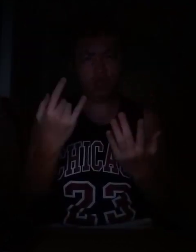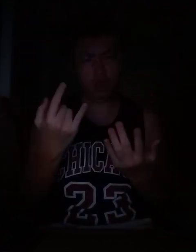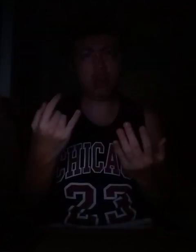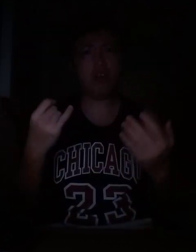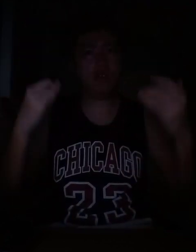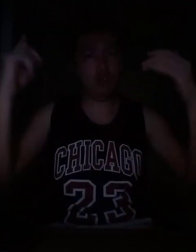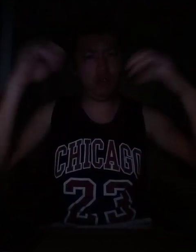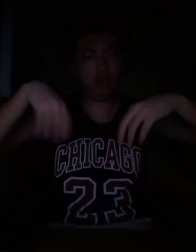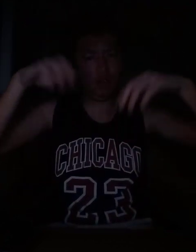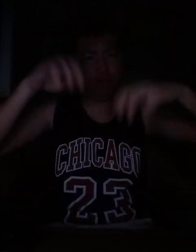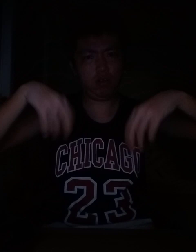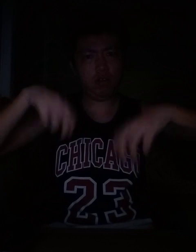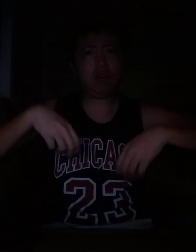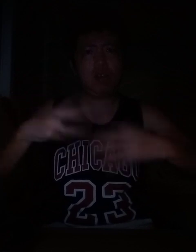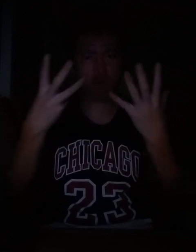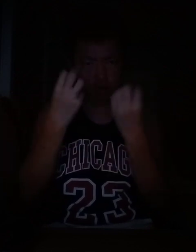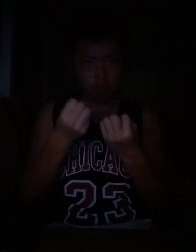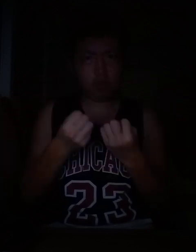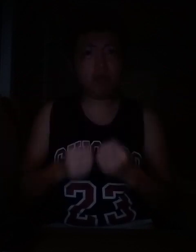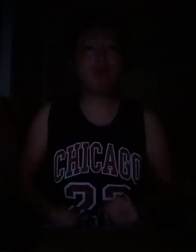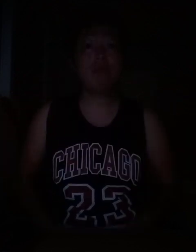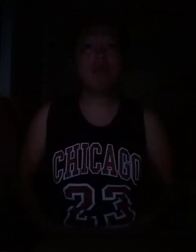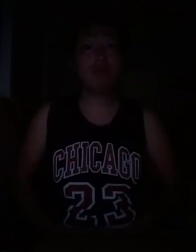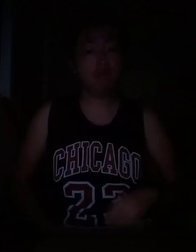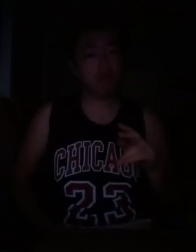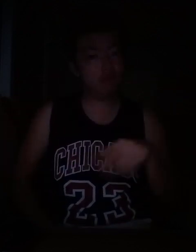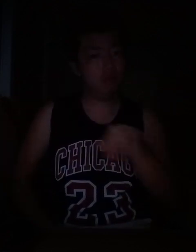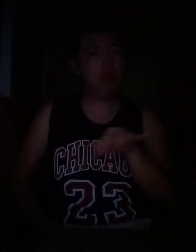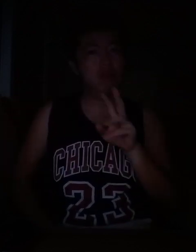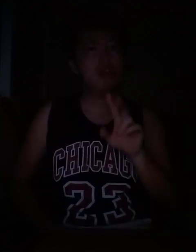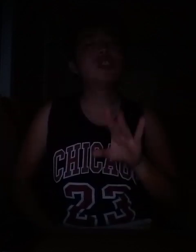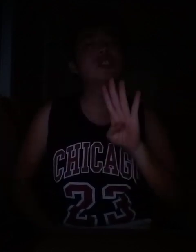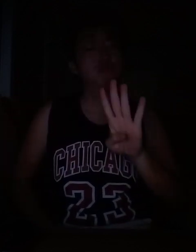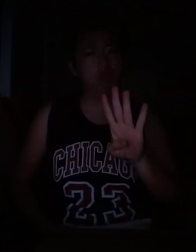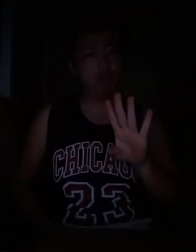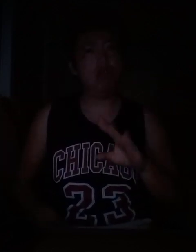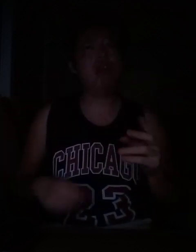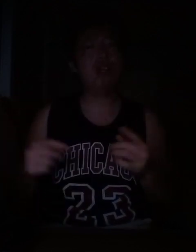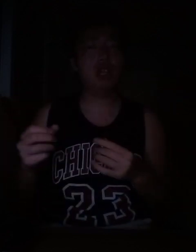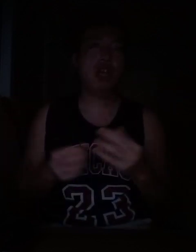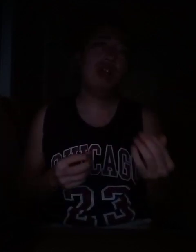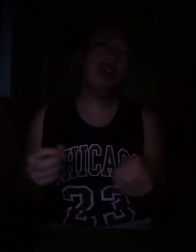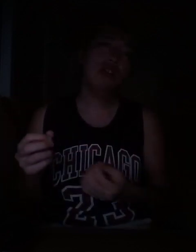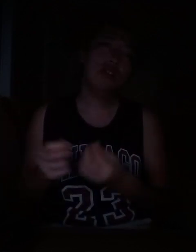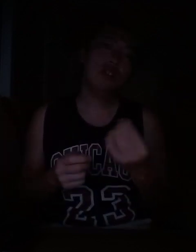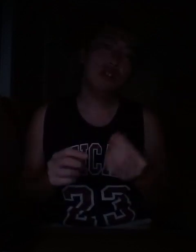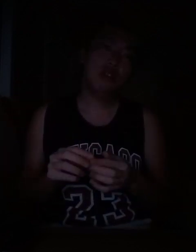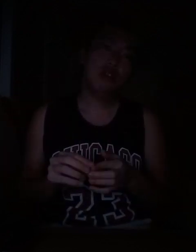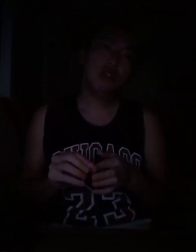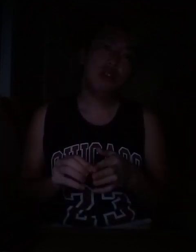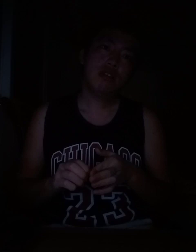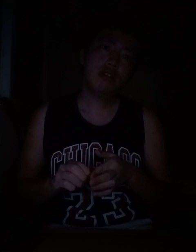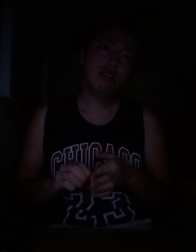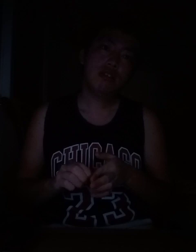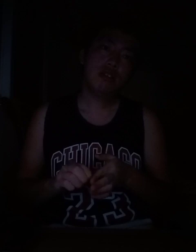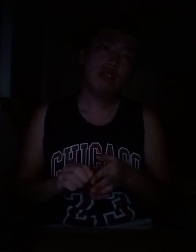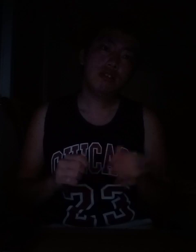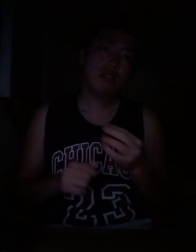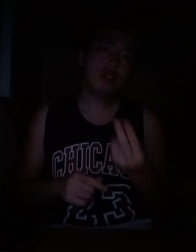600mm 이상으로 제일 많겠고요. 영남 서부 내륙에는 최대 400mm 이상, 남부지방에도 최대 300mm 이상,